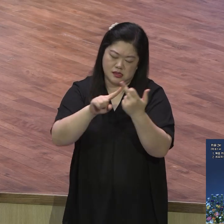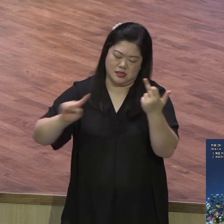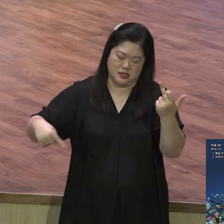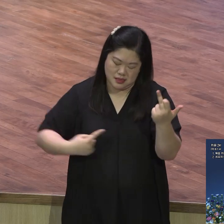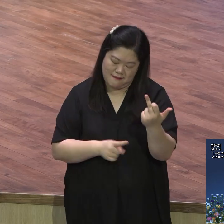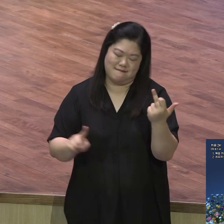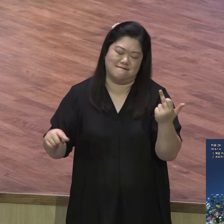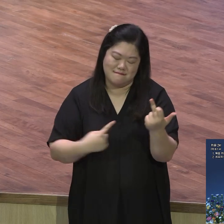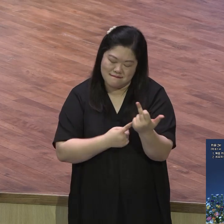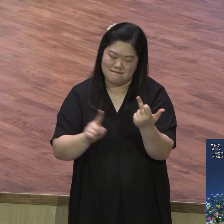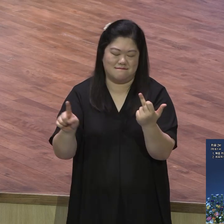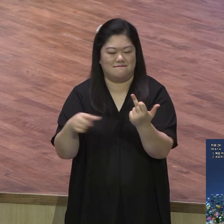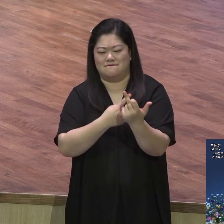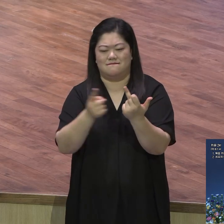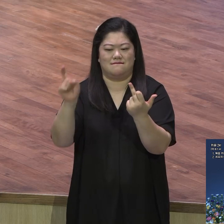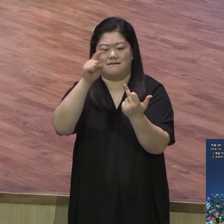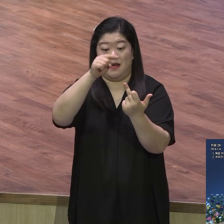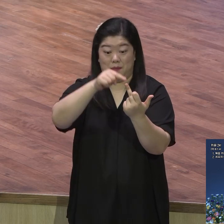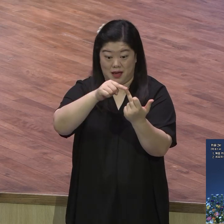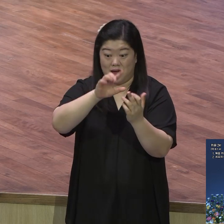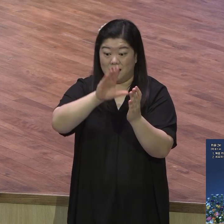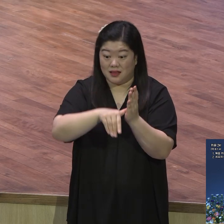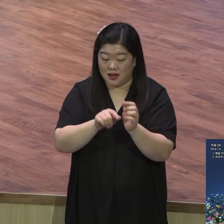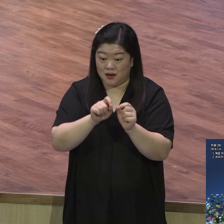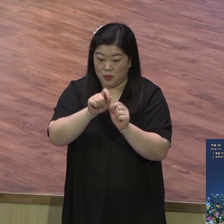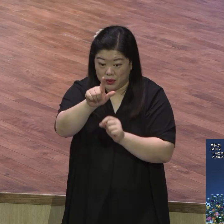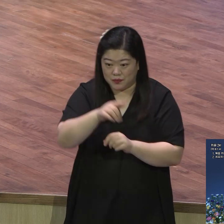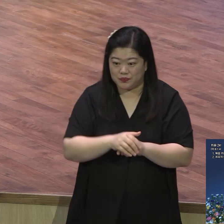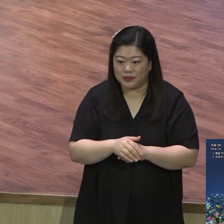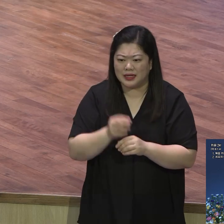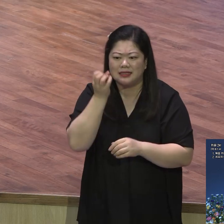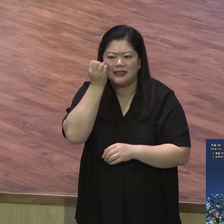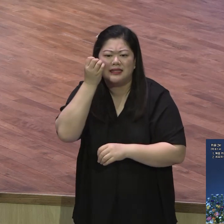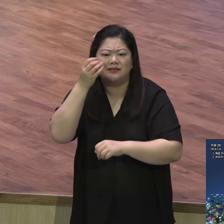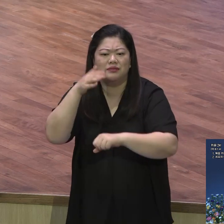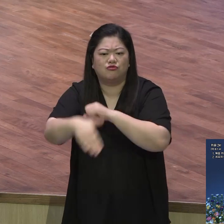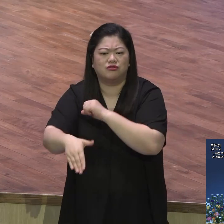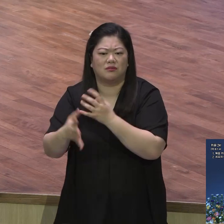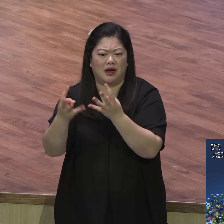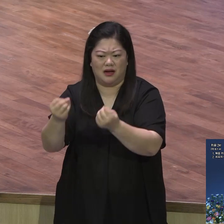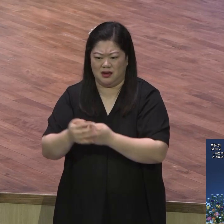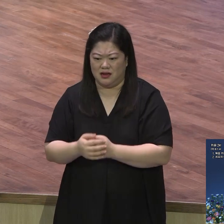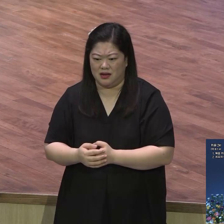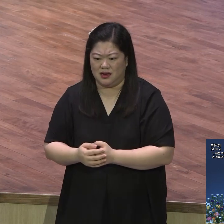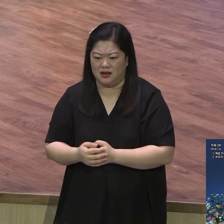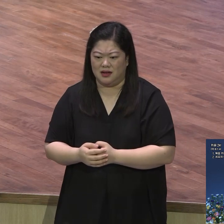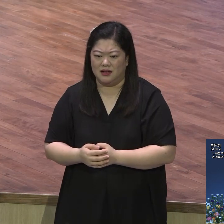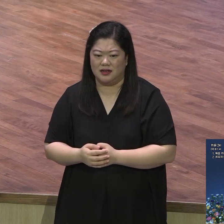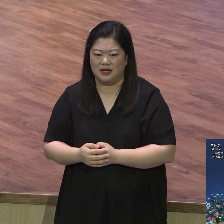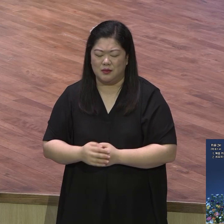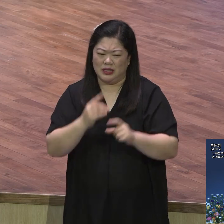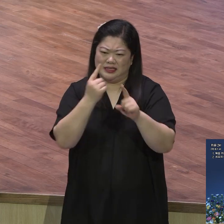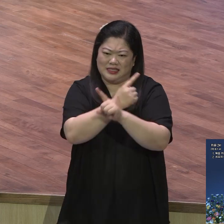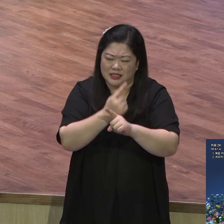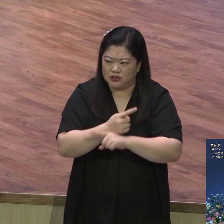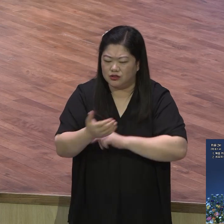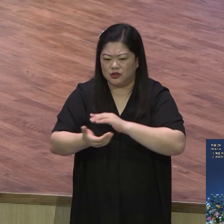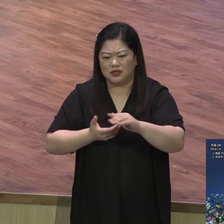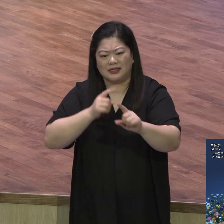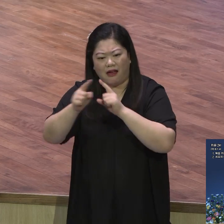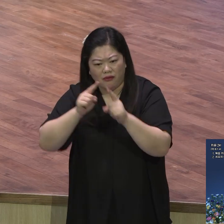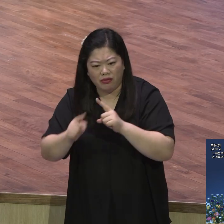사람인데 그때는 뭐냐 주로 신비주의. 제가 방언했기 때문에 방언, 통번, 예언 신육 이걸 그런